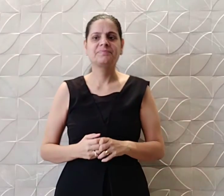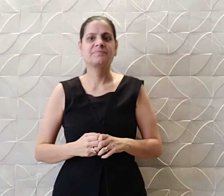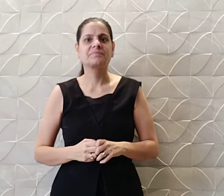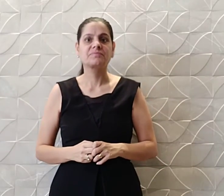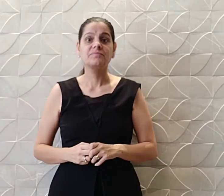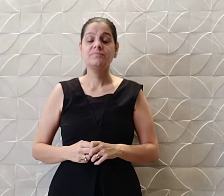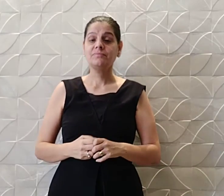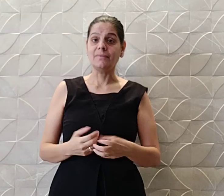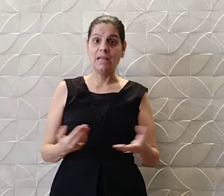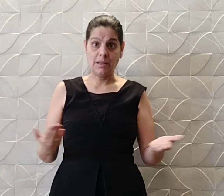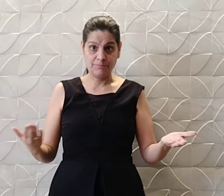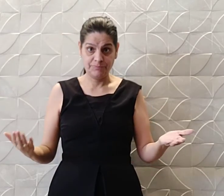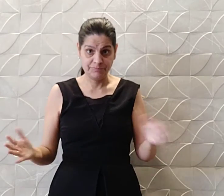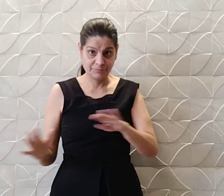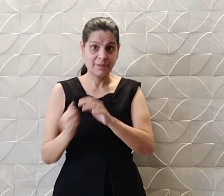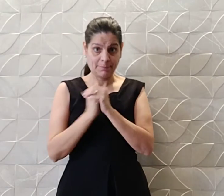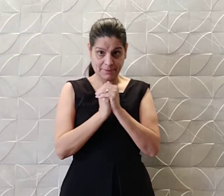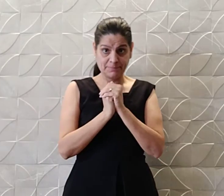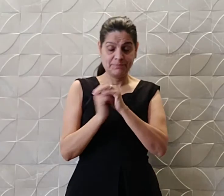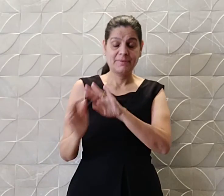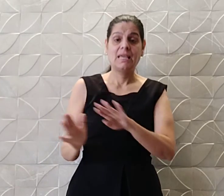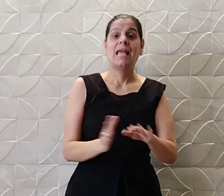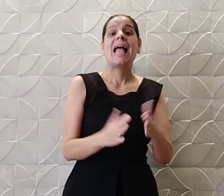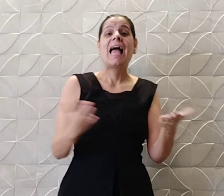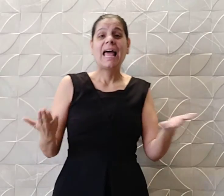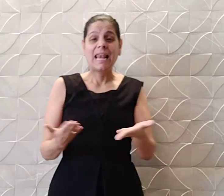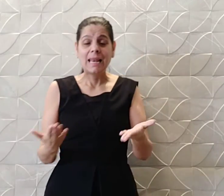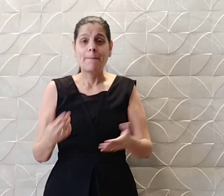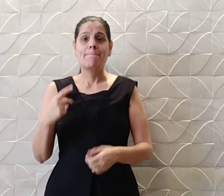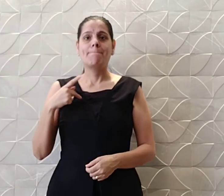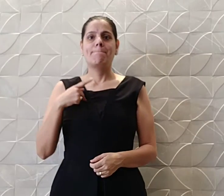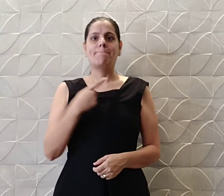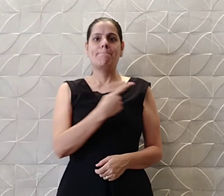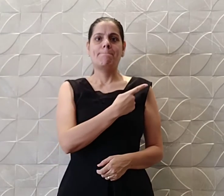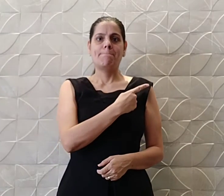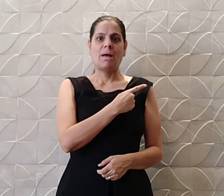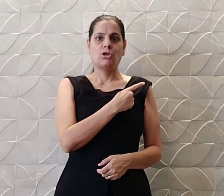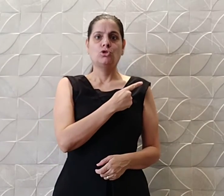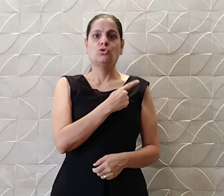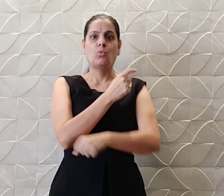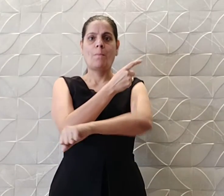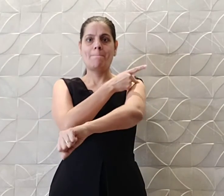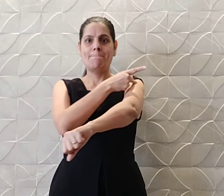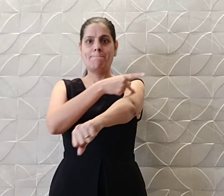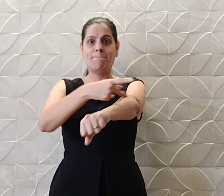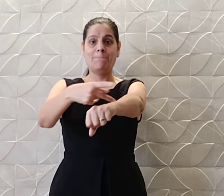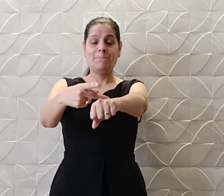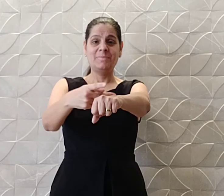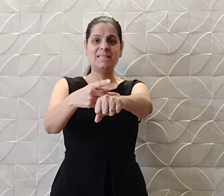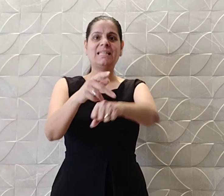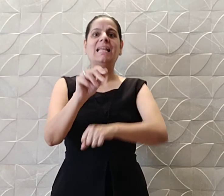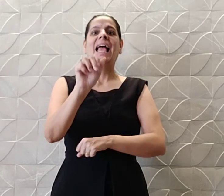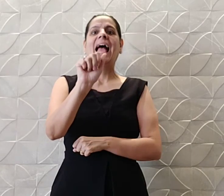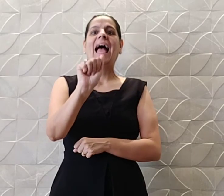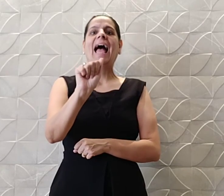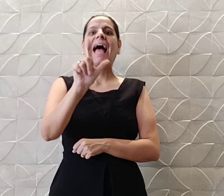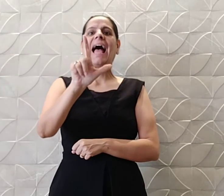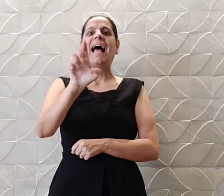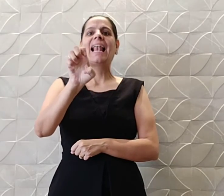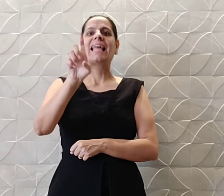Logo que eu assumi meu pastoreio da Igreja Presbiteriana de Alexânia, a casa pastoral ficava no mesmo terreno da